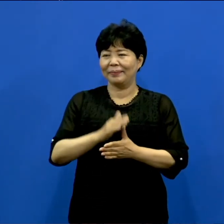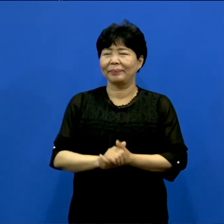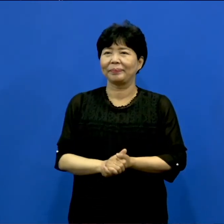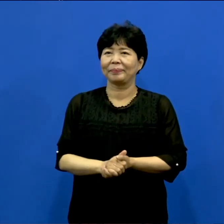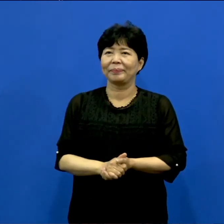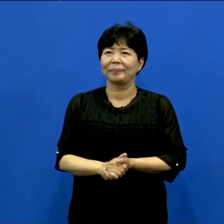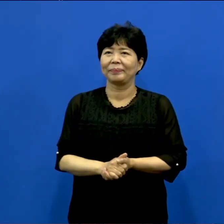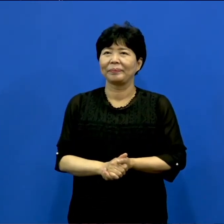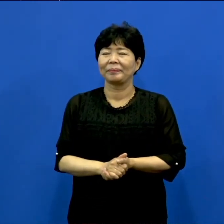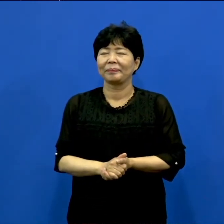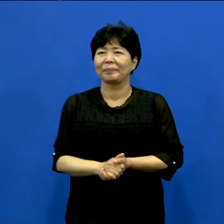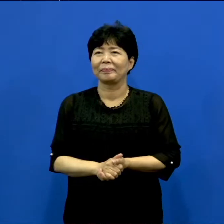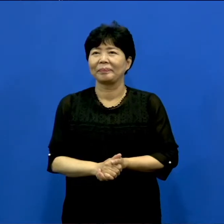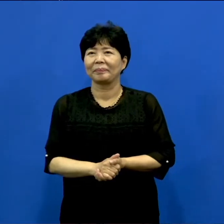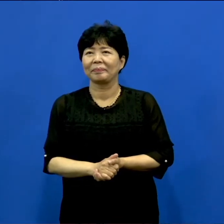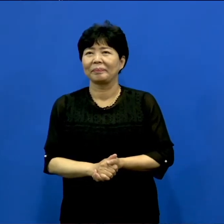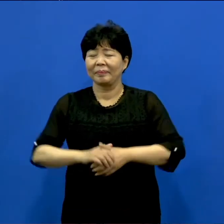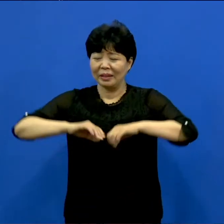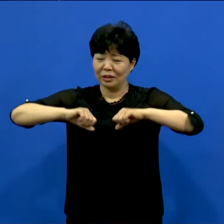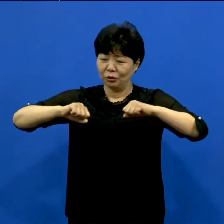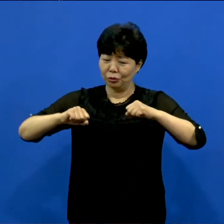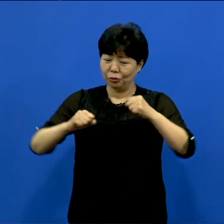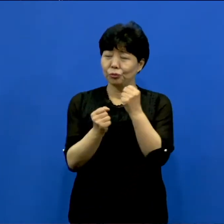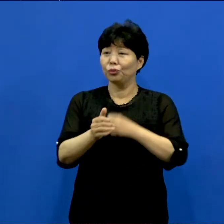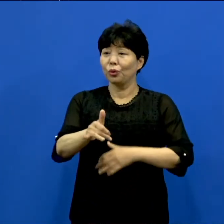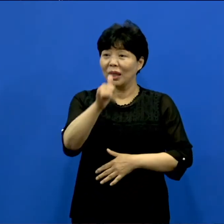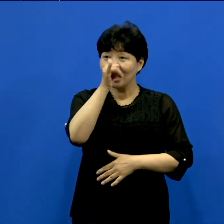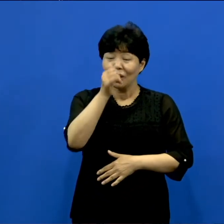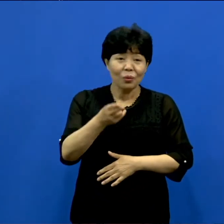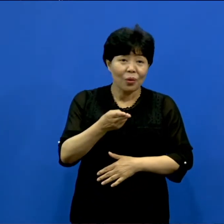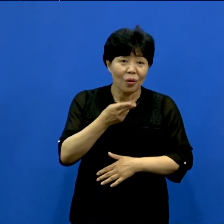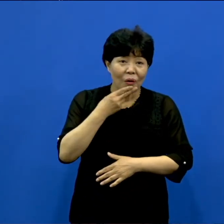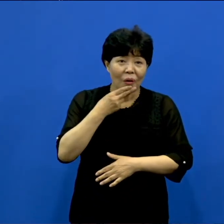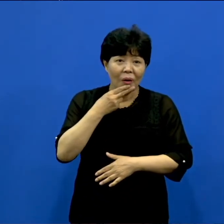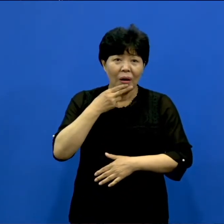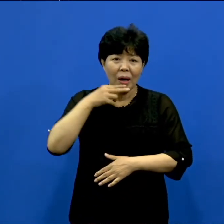여러분 이것이 있는 사람하고 없는 사람 큰 차이가 납니다. 말씀을 실제로 경험하면